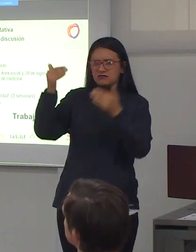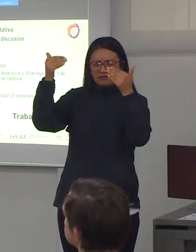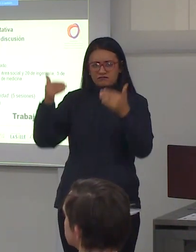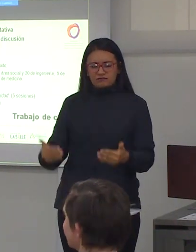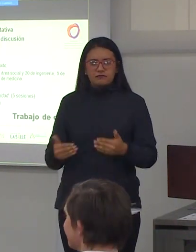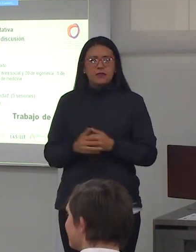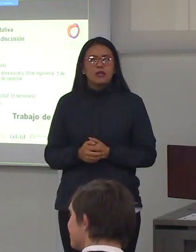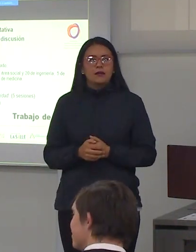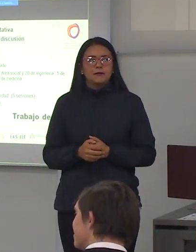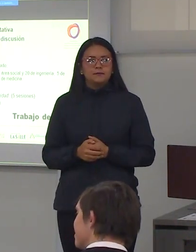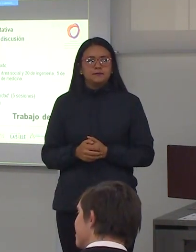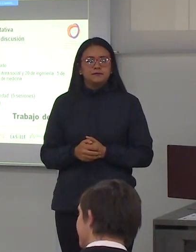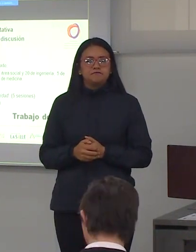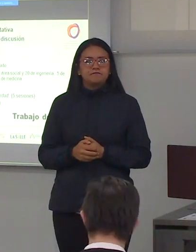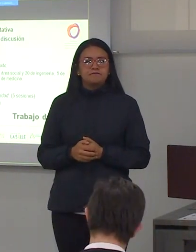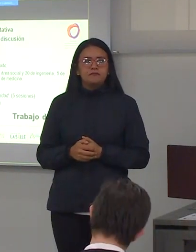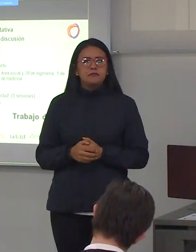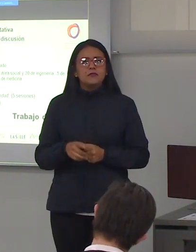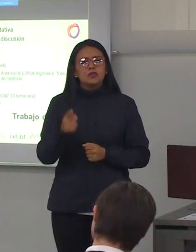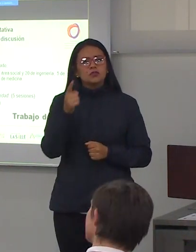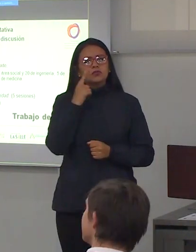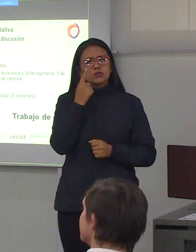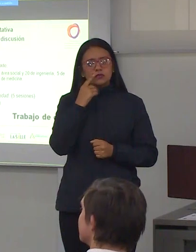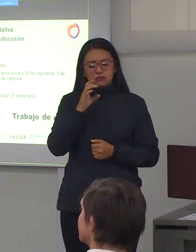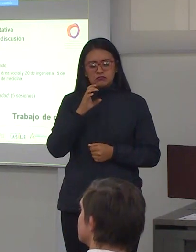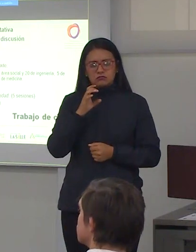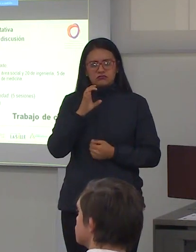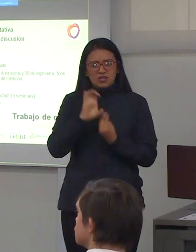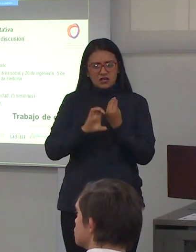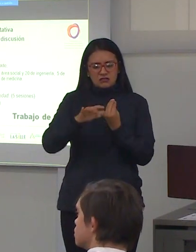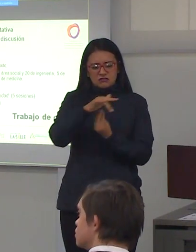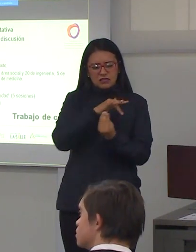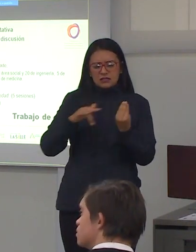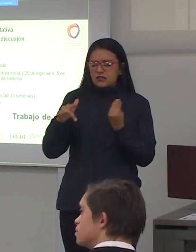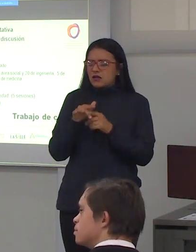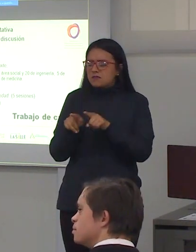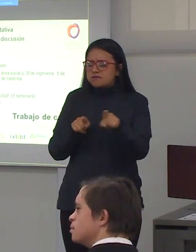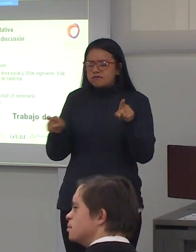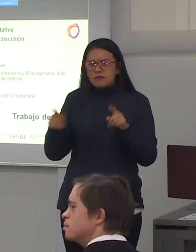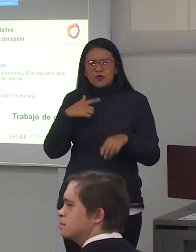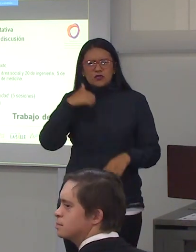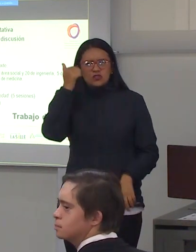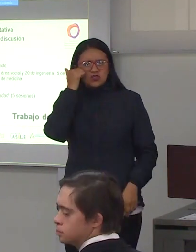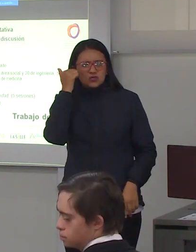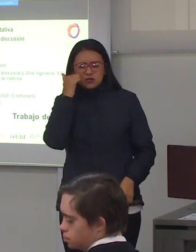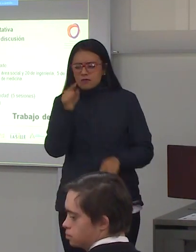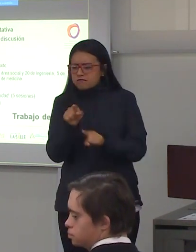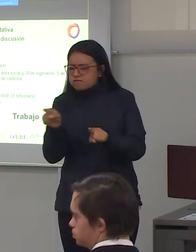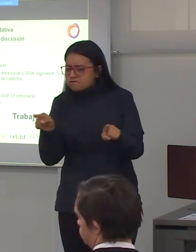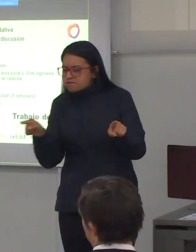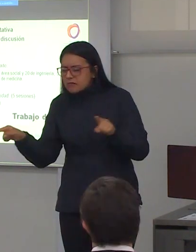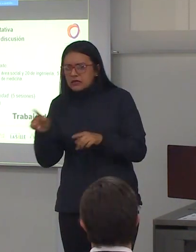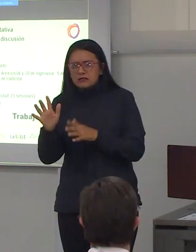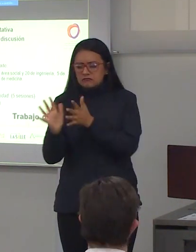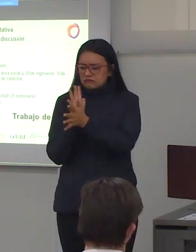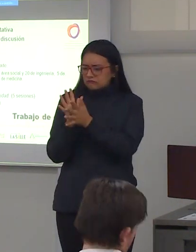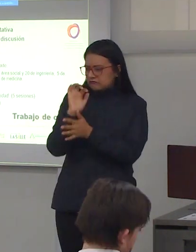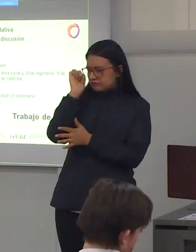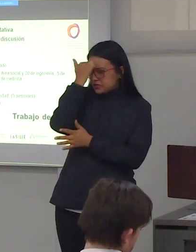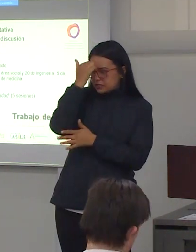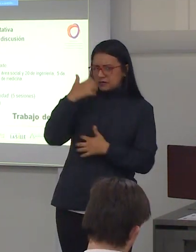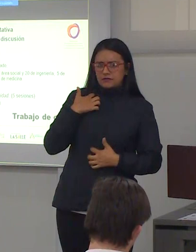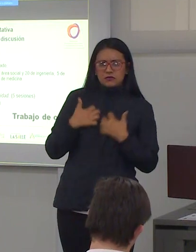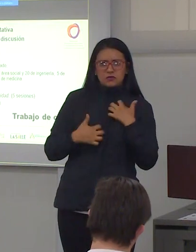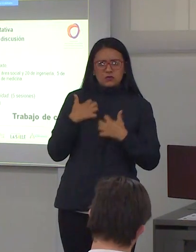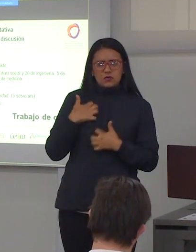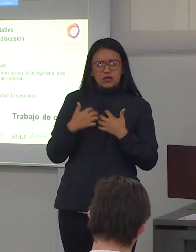y, digamos, hicimos una caracterización de dónde estaban esos docentes, cuáles eran sus principales preguntas